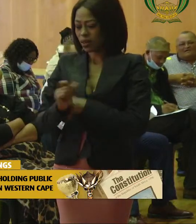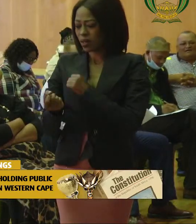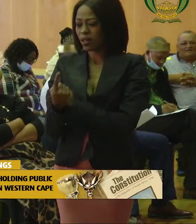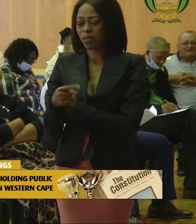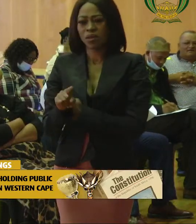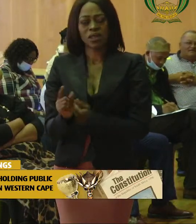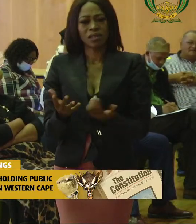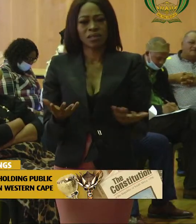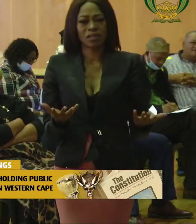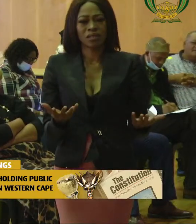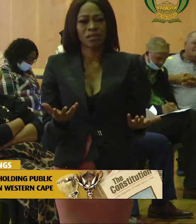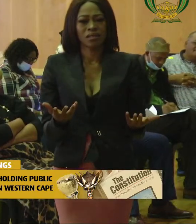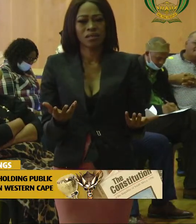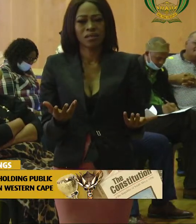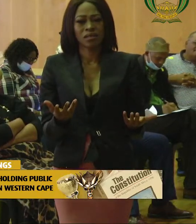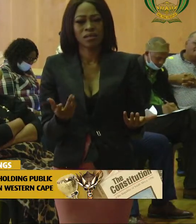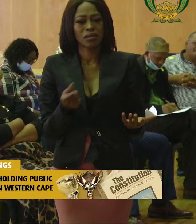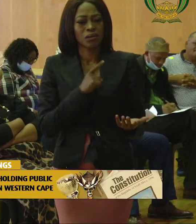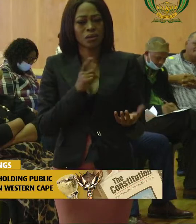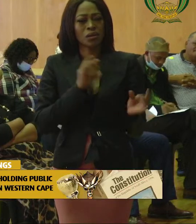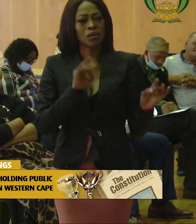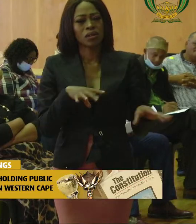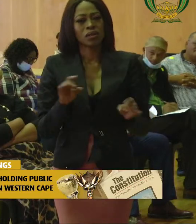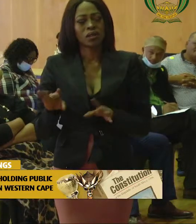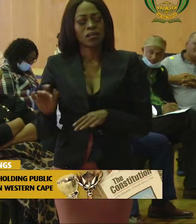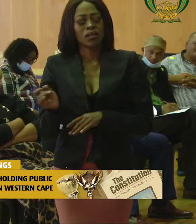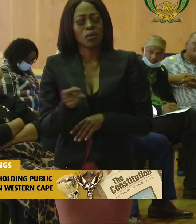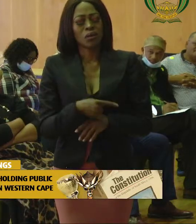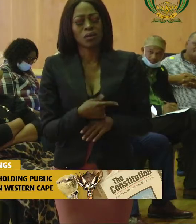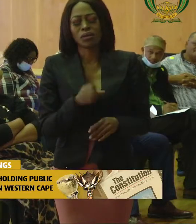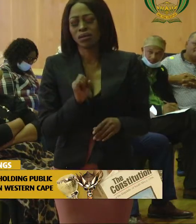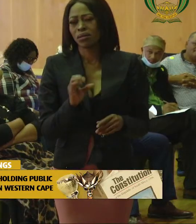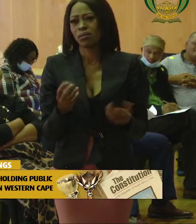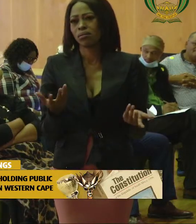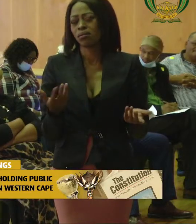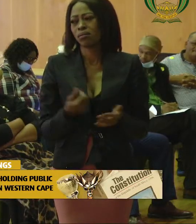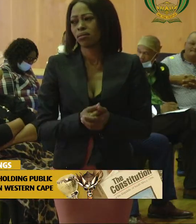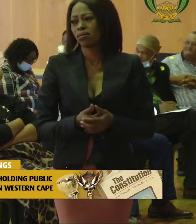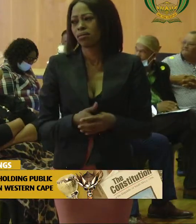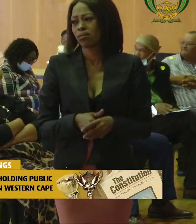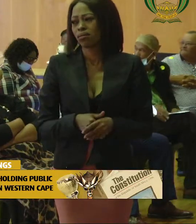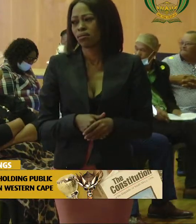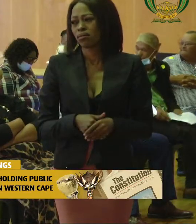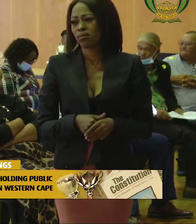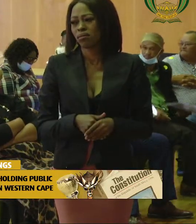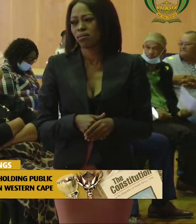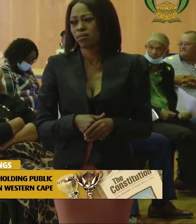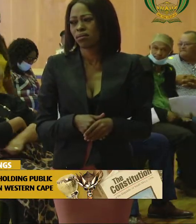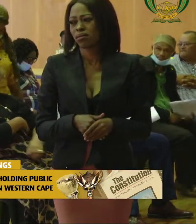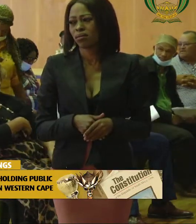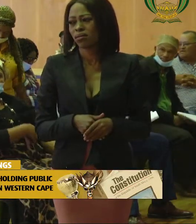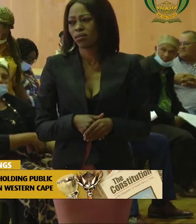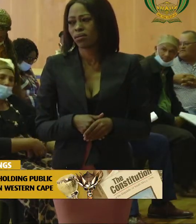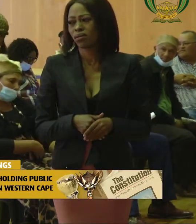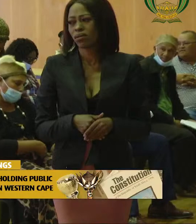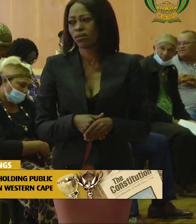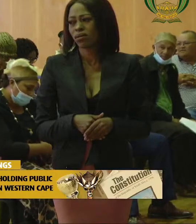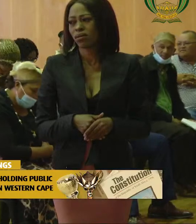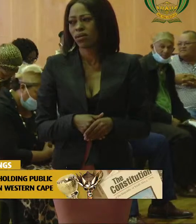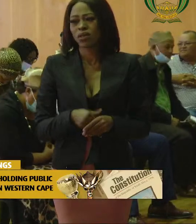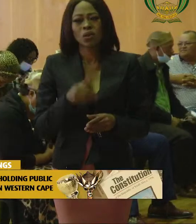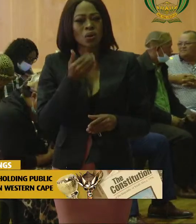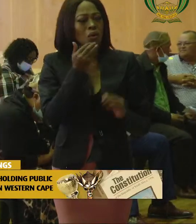'n seerpunt vir ons almal. So, dis hoe ek eintlik weet, hoe kan ons stem, wat, hoe laat